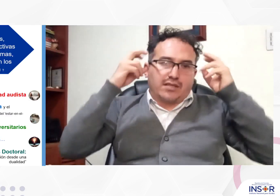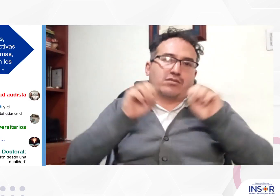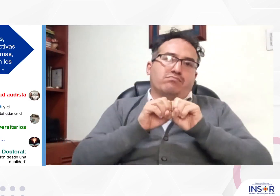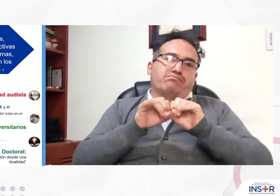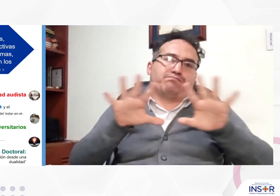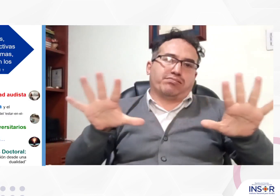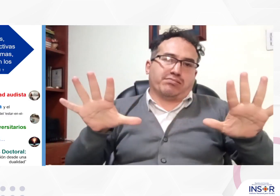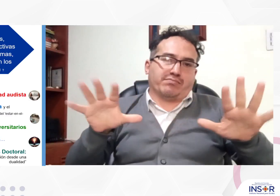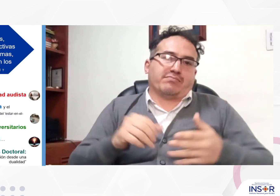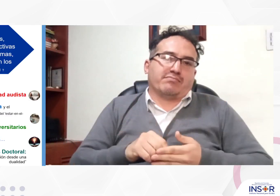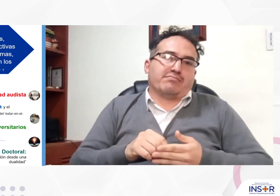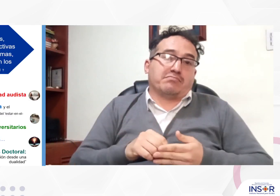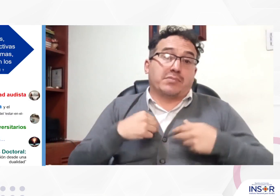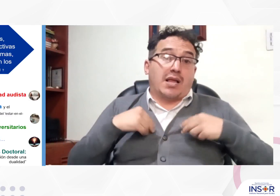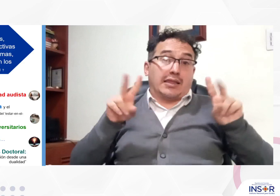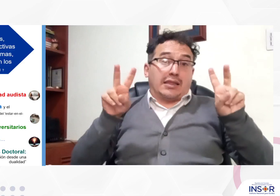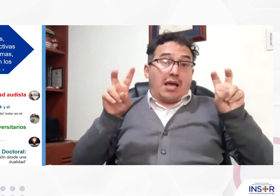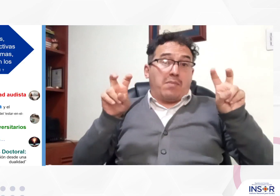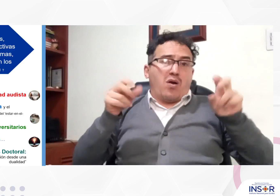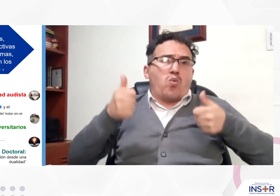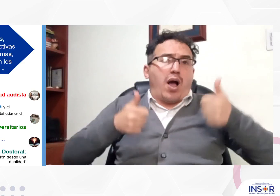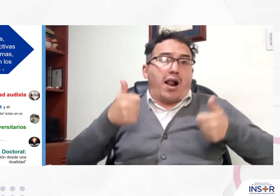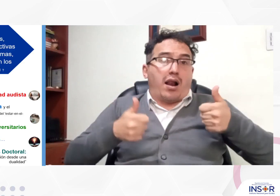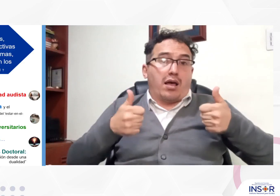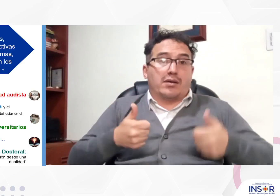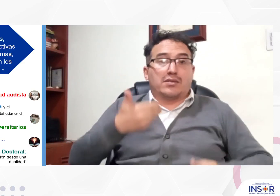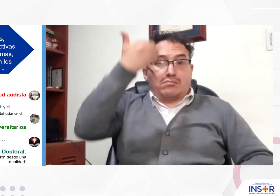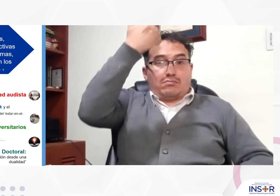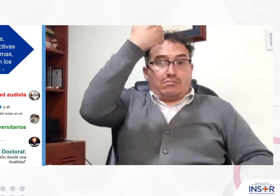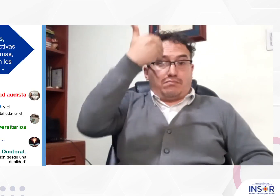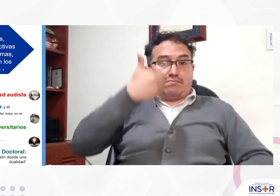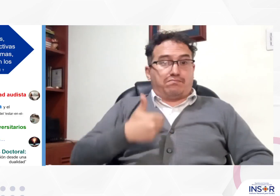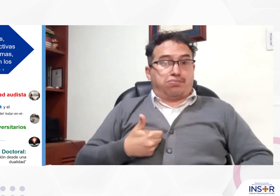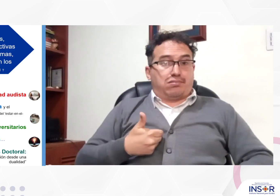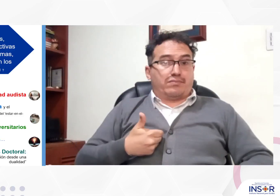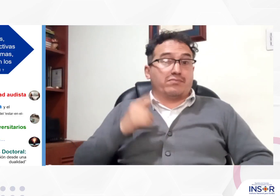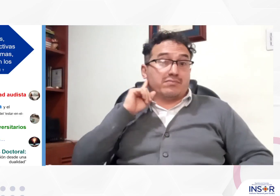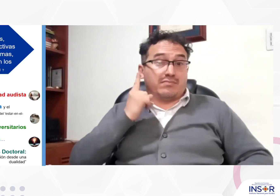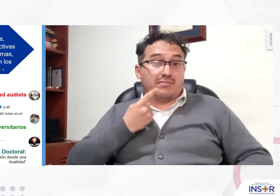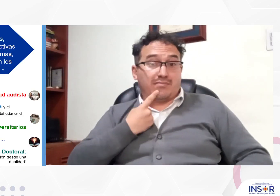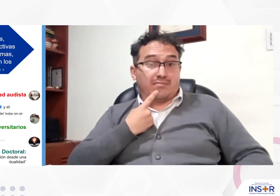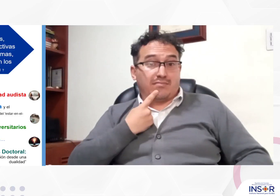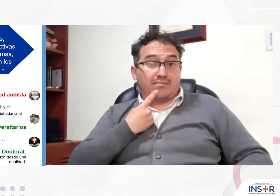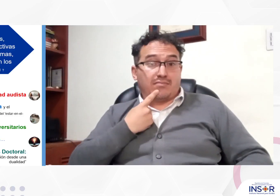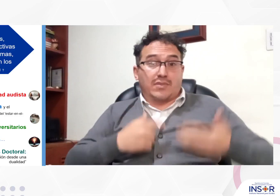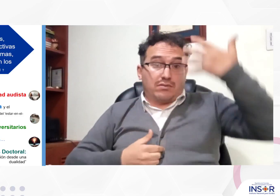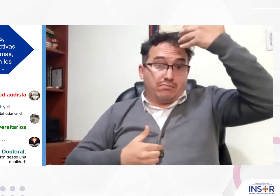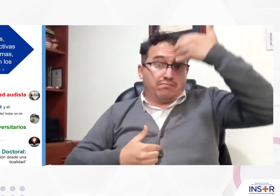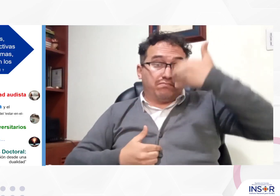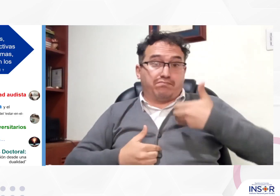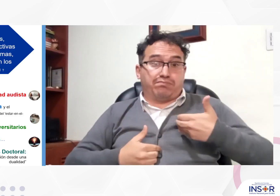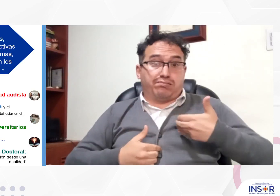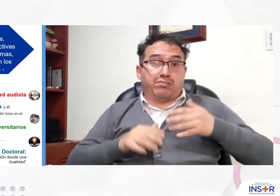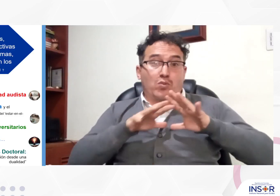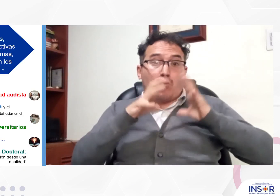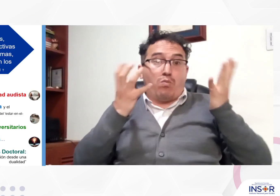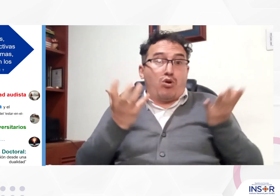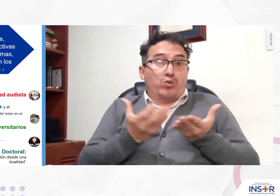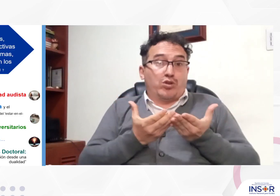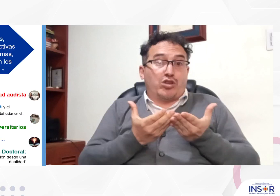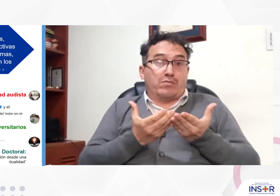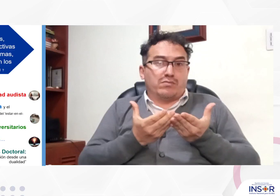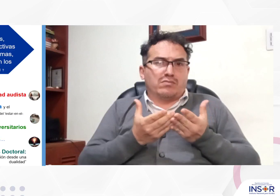adelante se desarrolle un artículo de conocimiento para ser divulgado. Este tema pues nos menciona sobre